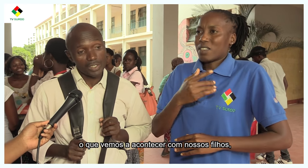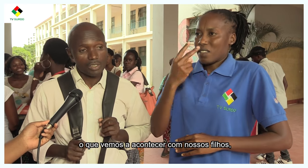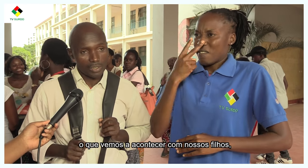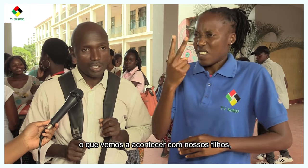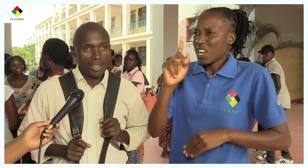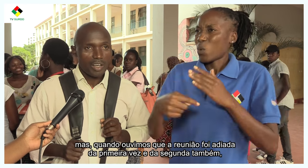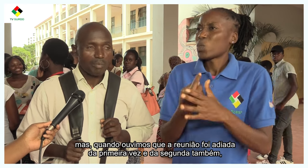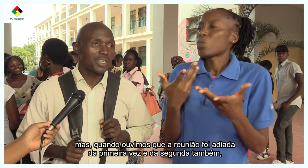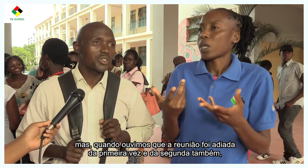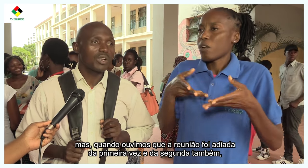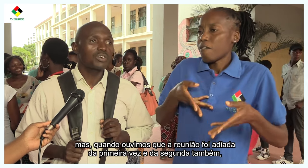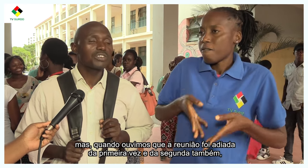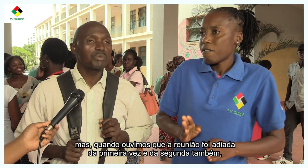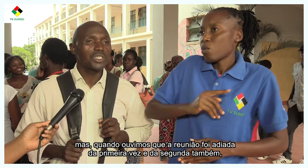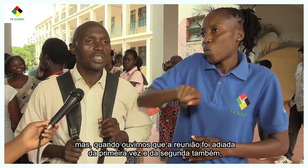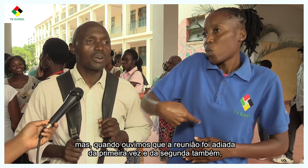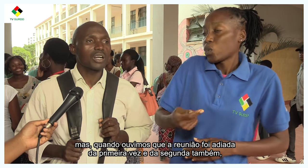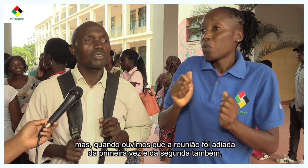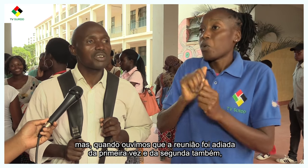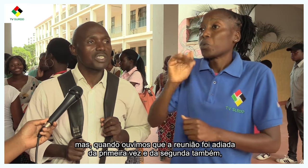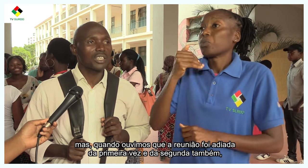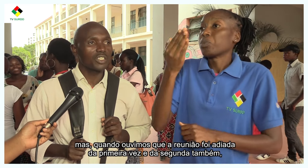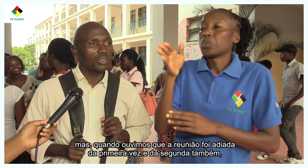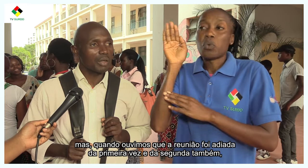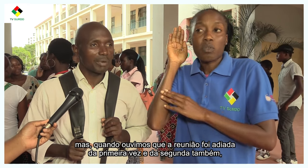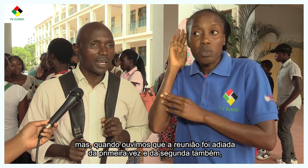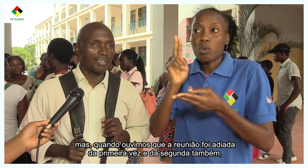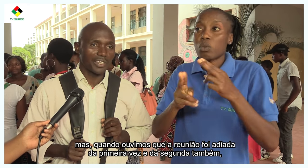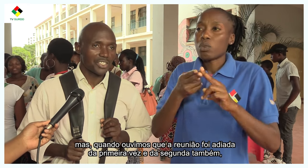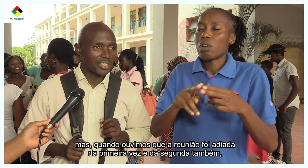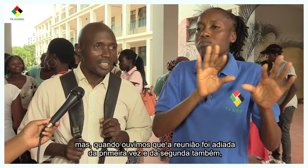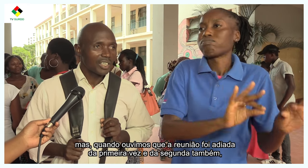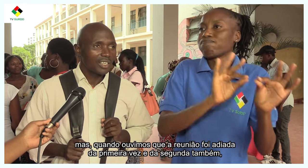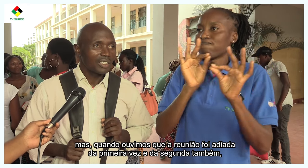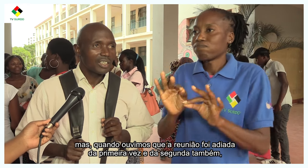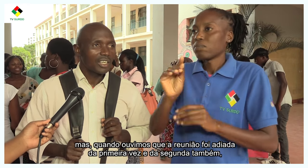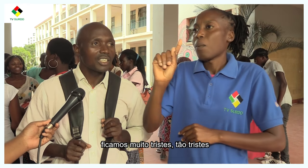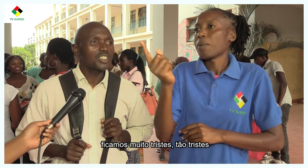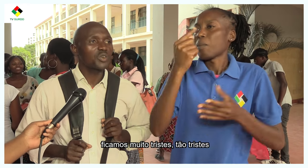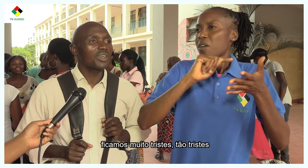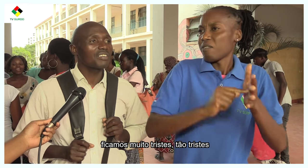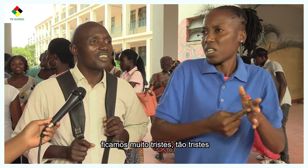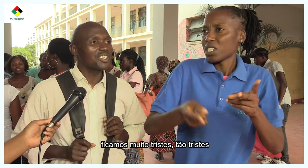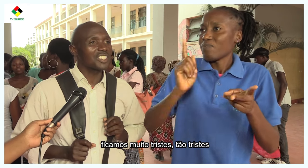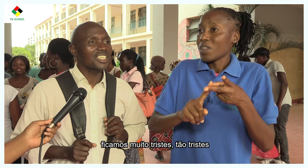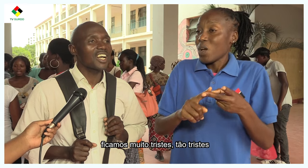filhos. Mas quando ouvimos que a reunião se adiou da primeira vez e da segunda vez se